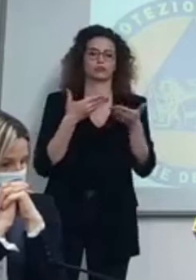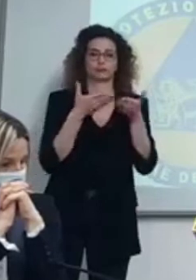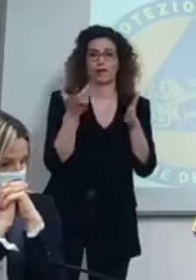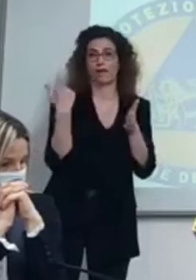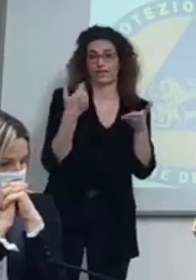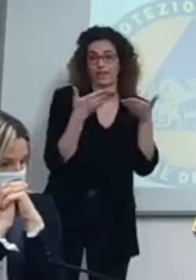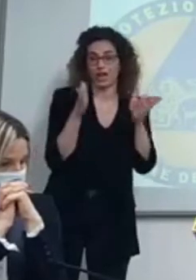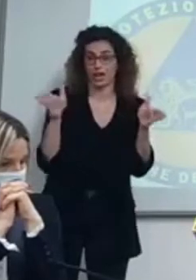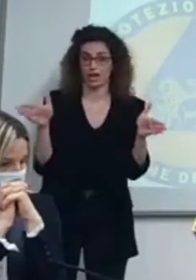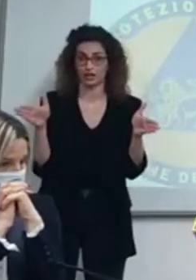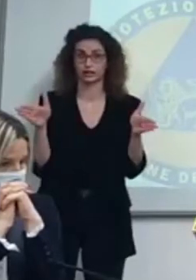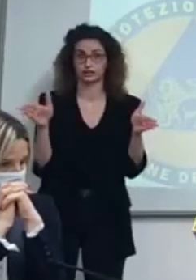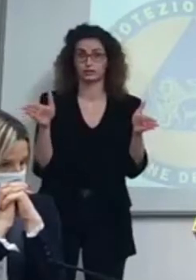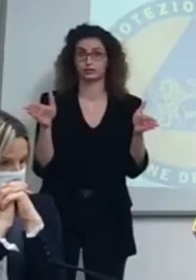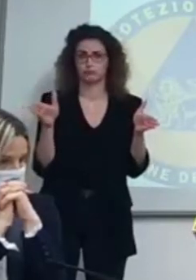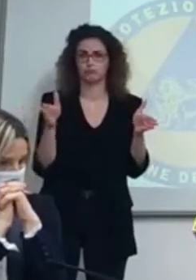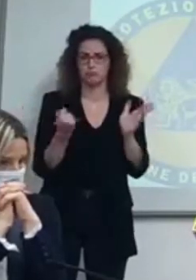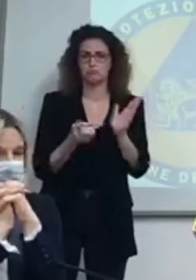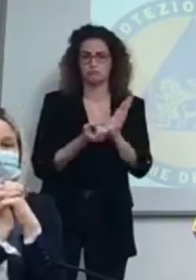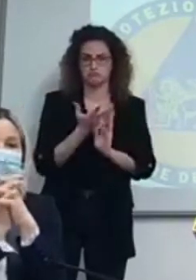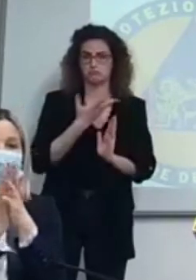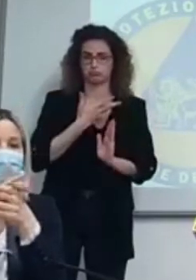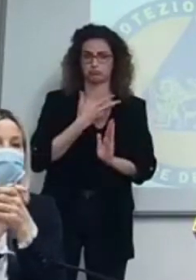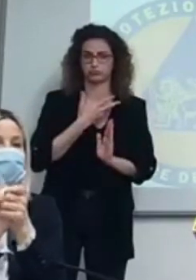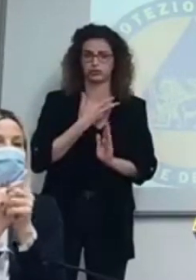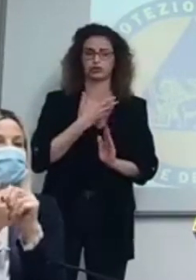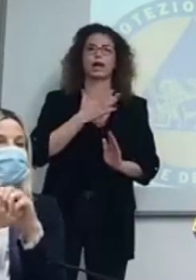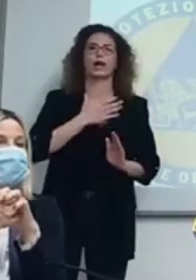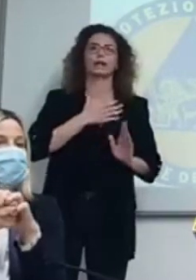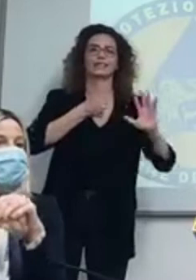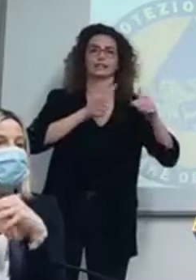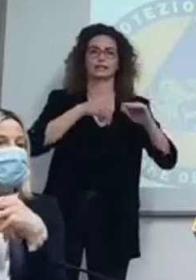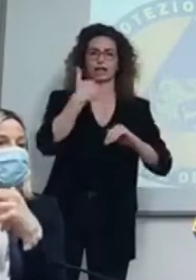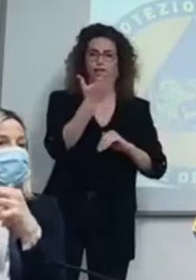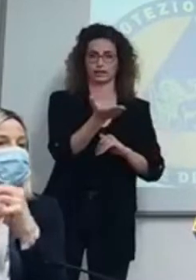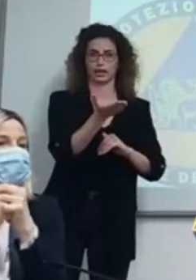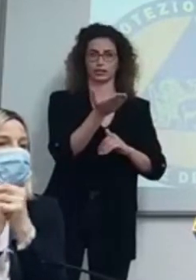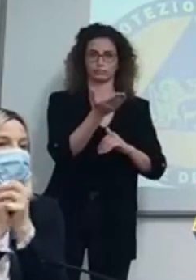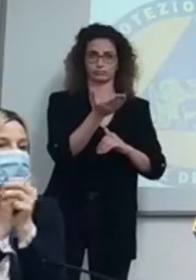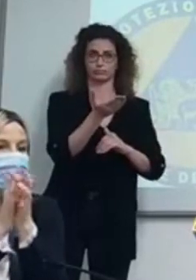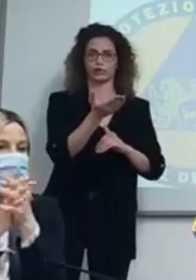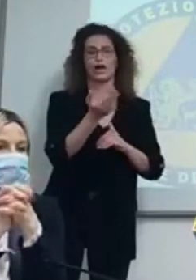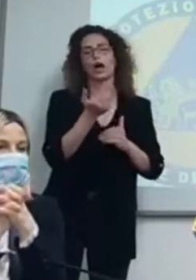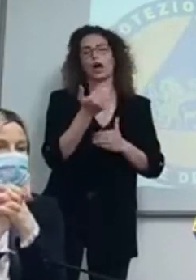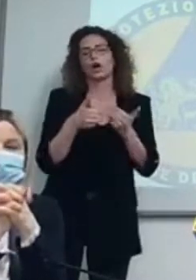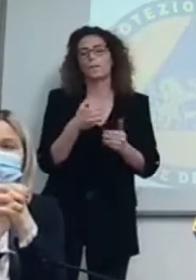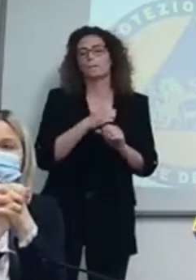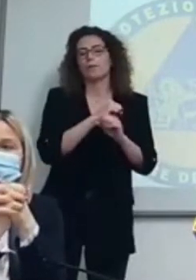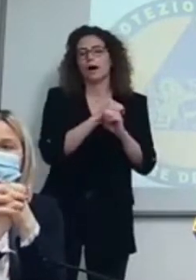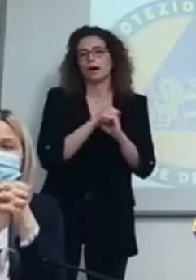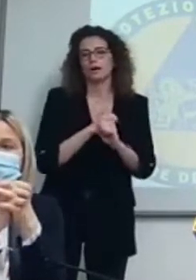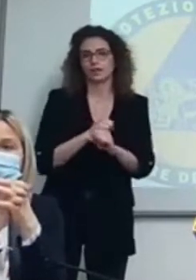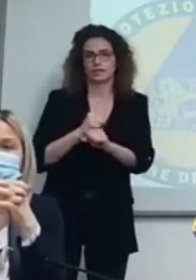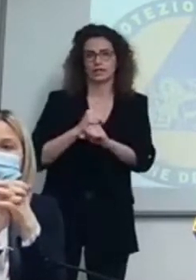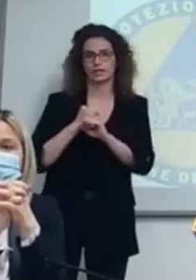un'apertura che ha prodotto bene, parlo degli over 60, cioè di chi ha più di 60 anni, di continuare con un po' di pazienza con